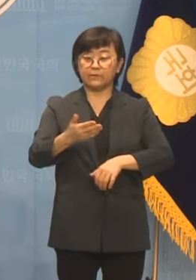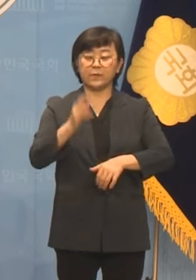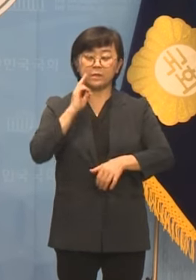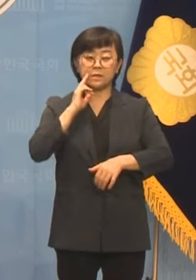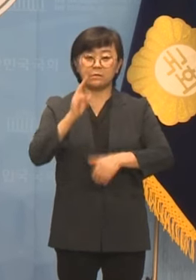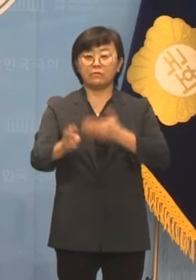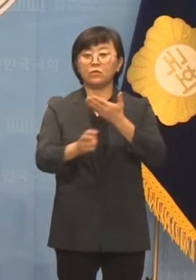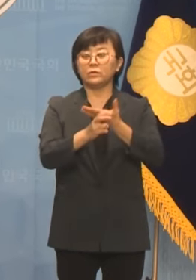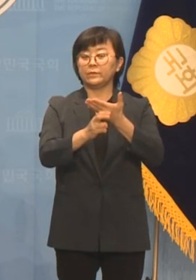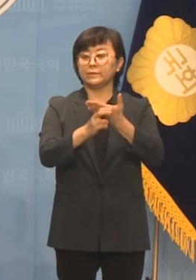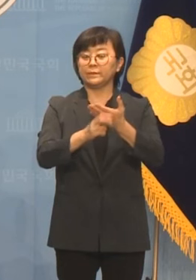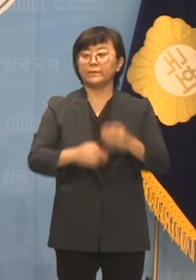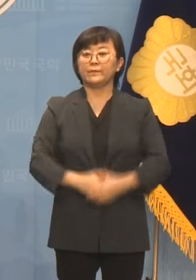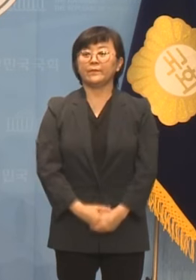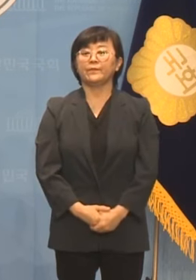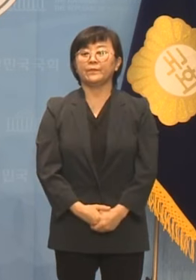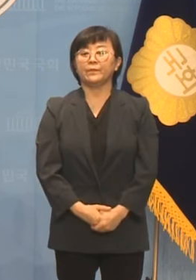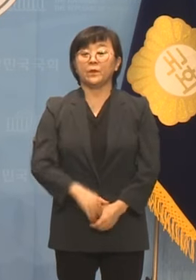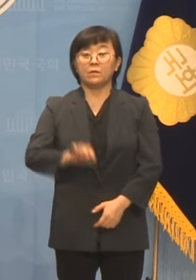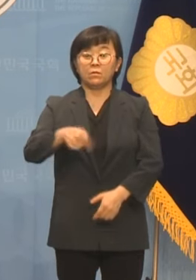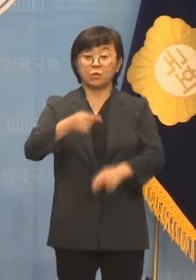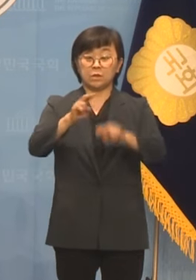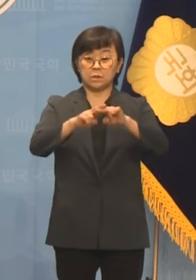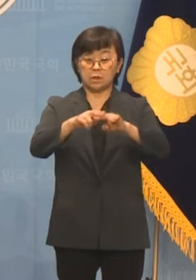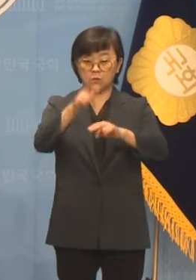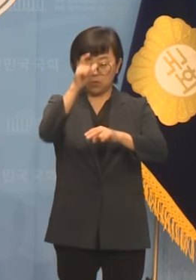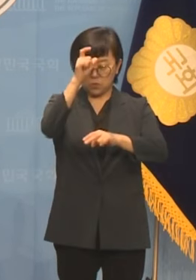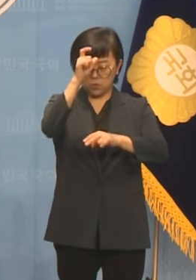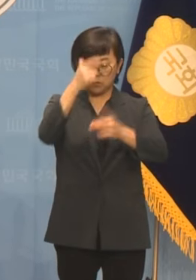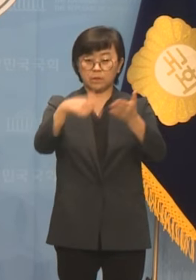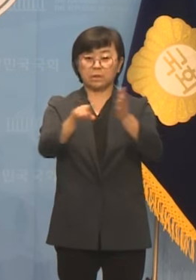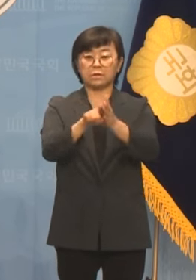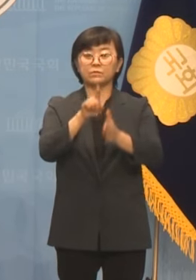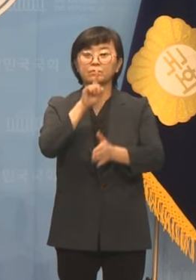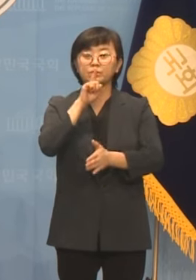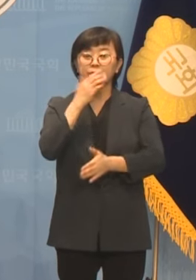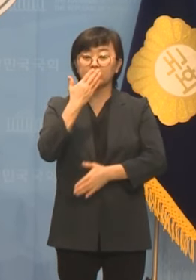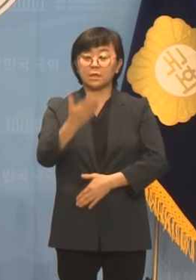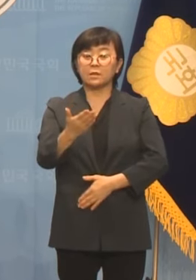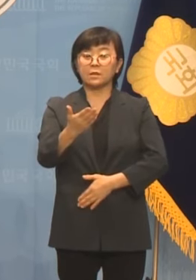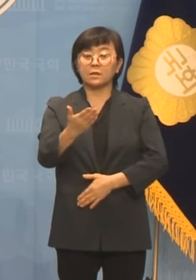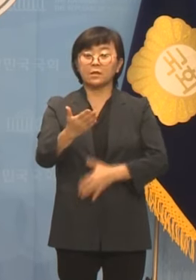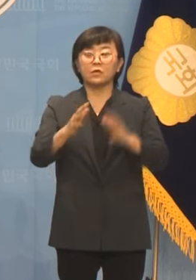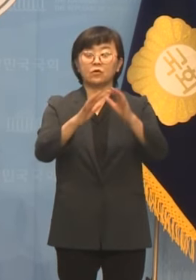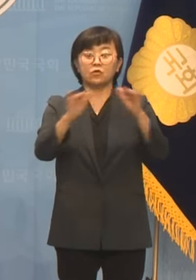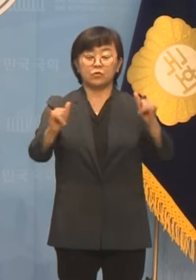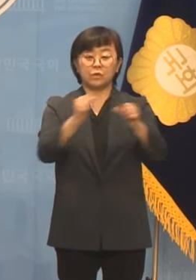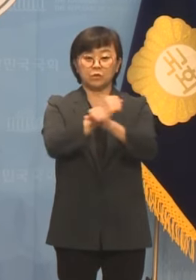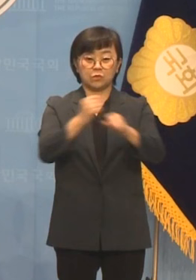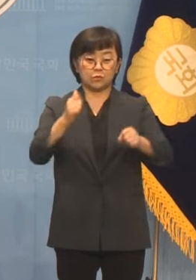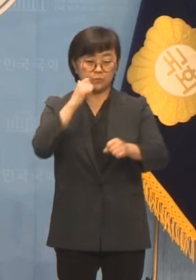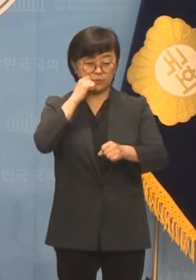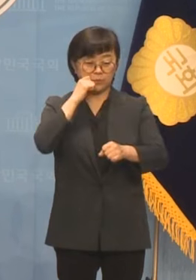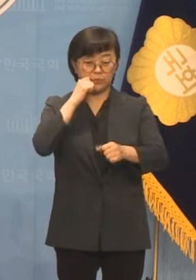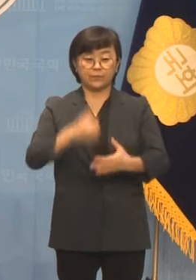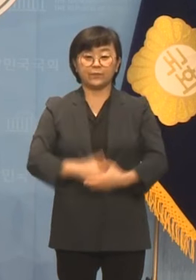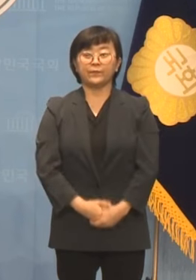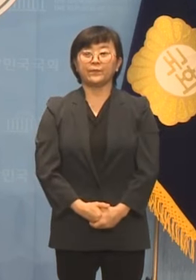불법행위입니다 본인의 자리를 지켜내겠다고 침묵할 생각이라면 국민이 용납하지